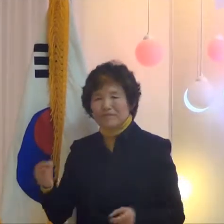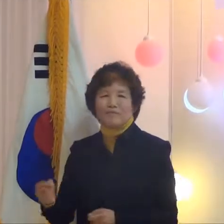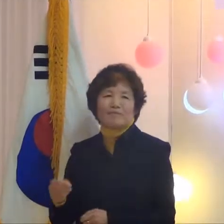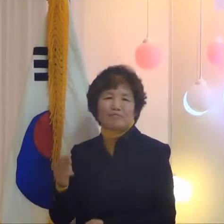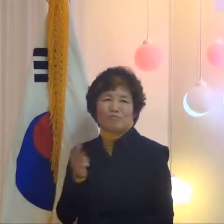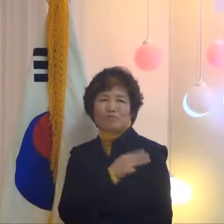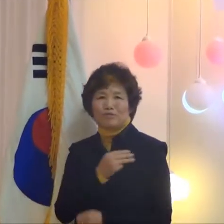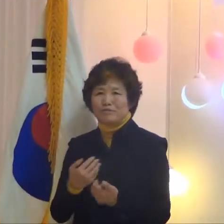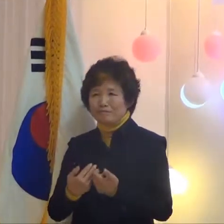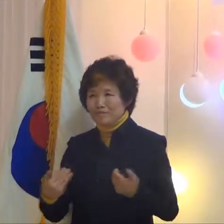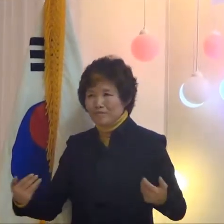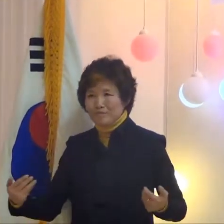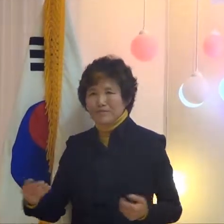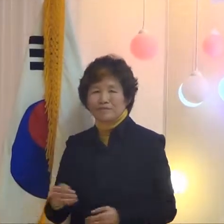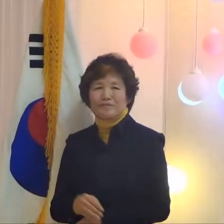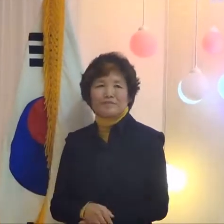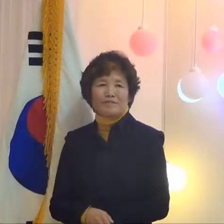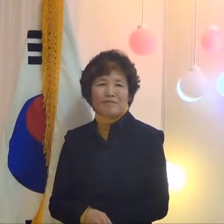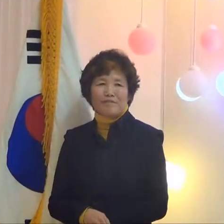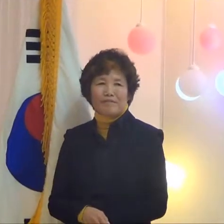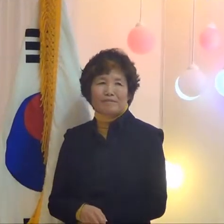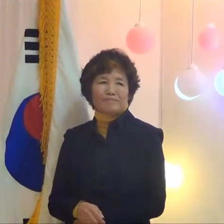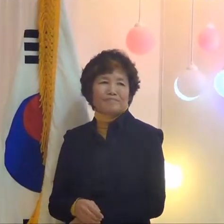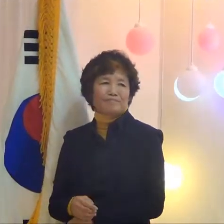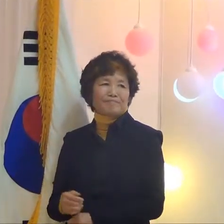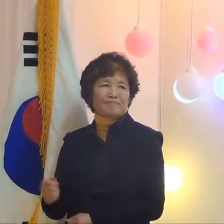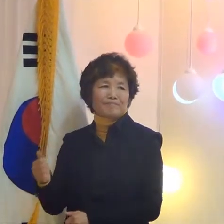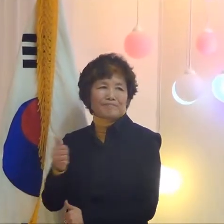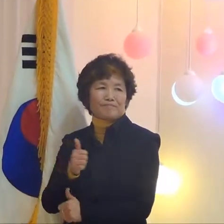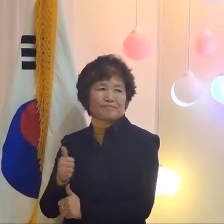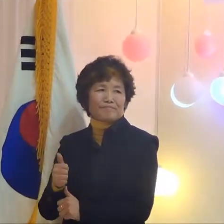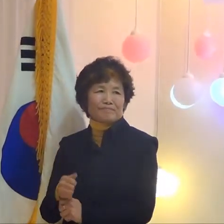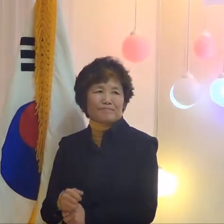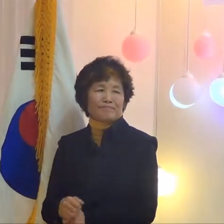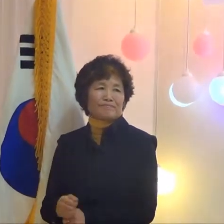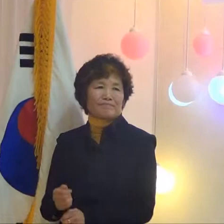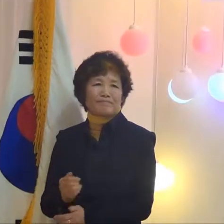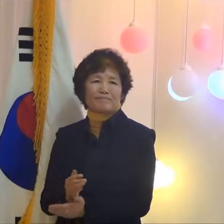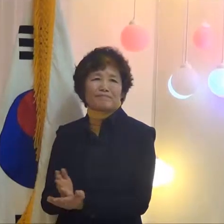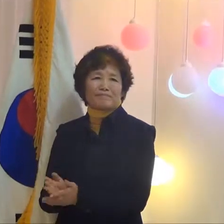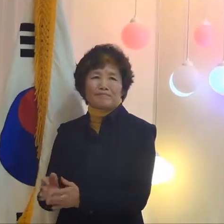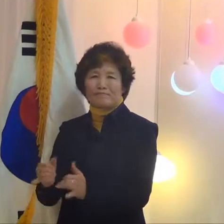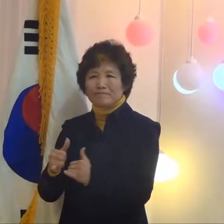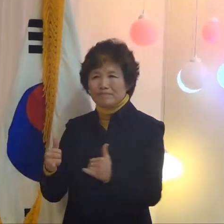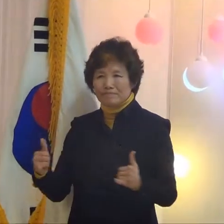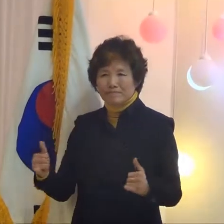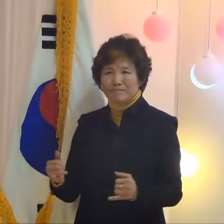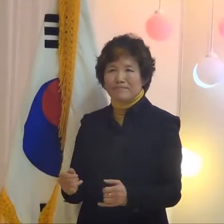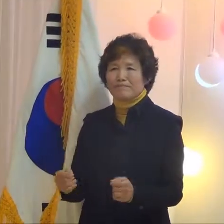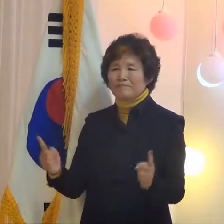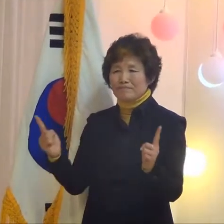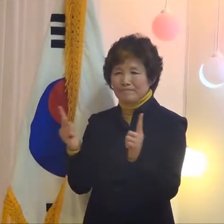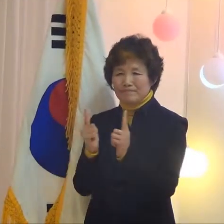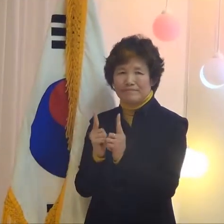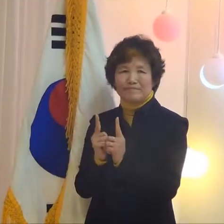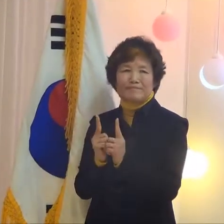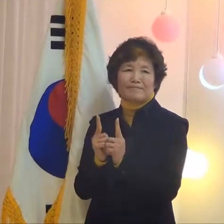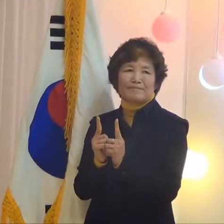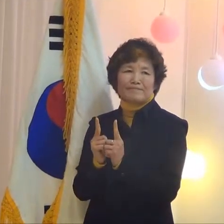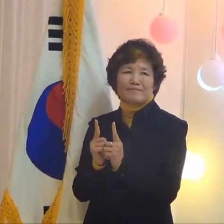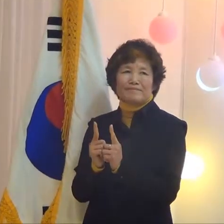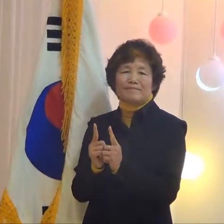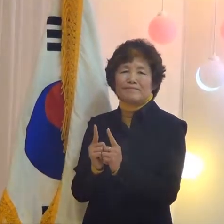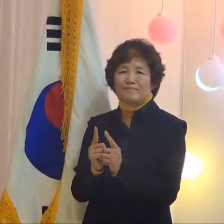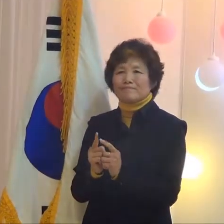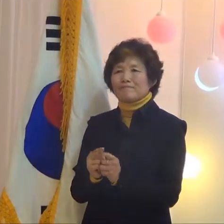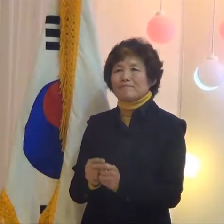떠나서 아까 홍갑교 관장님 뭐 여러 가지 다인분들 많은 분들 만나면서